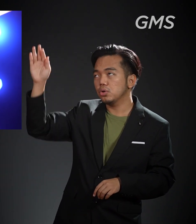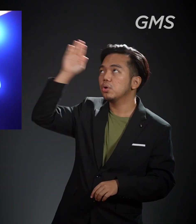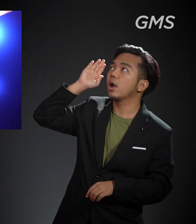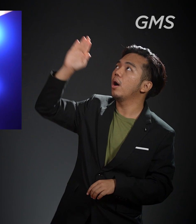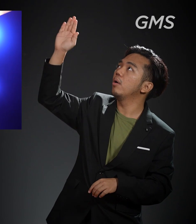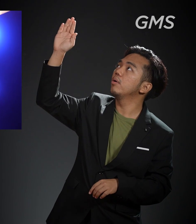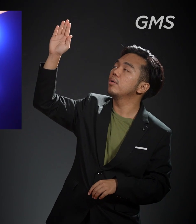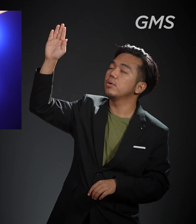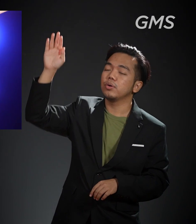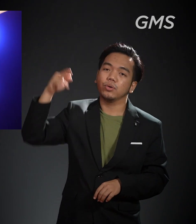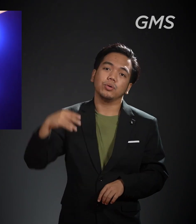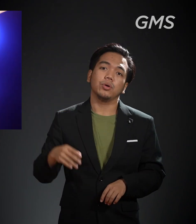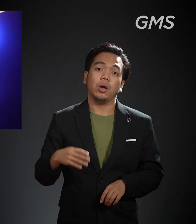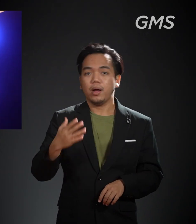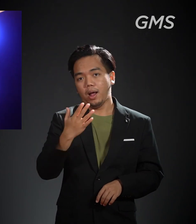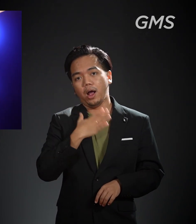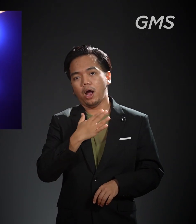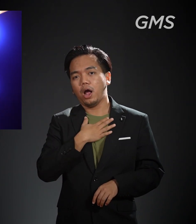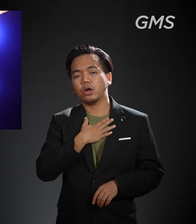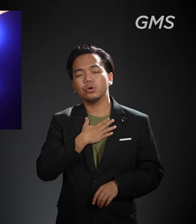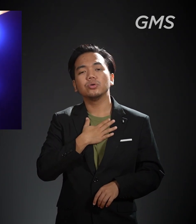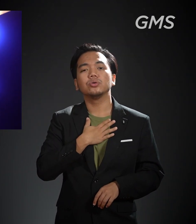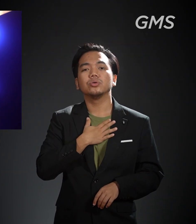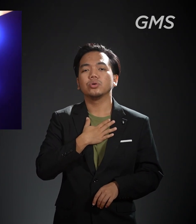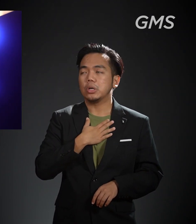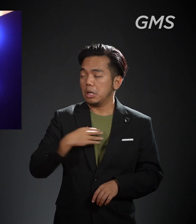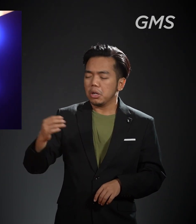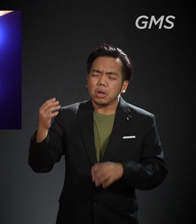Engkau, ku kagum